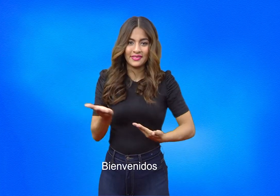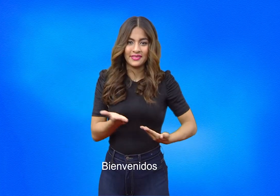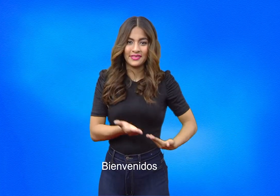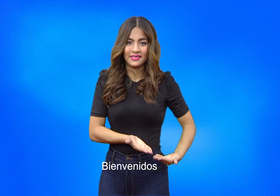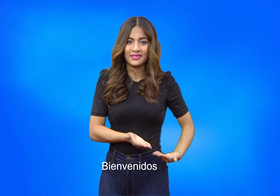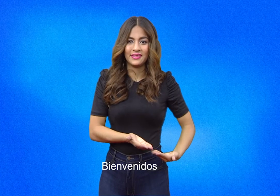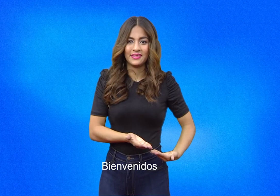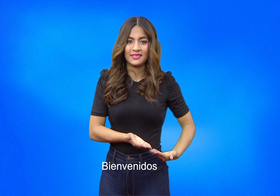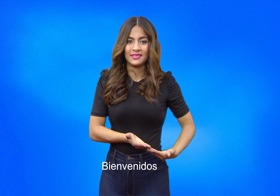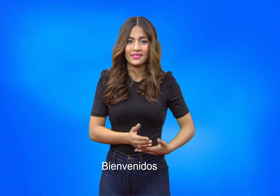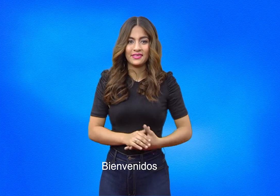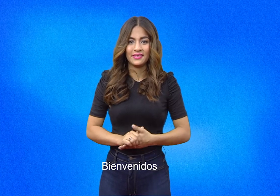Bienvenidos.